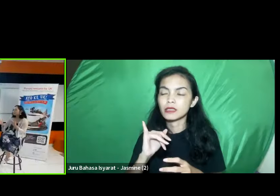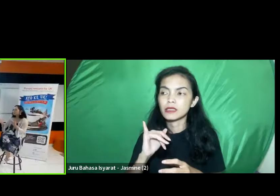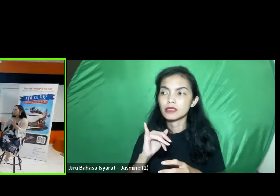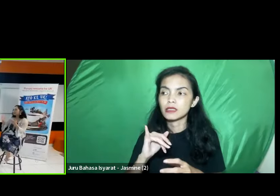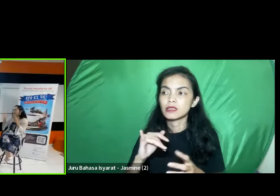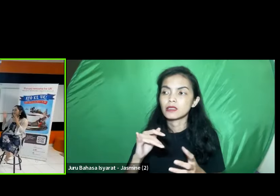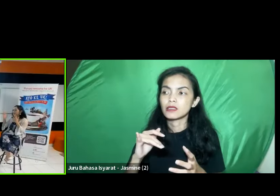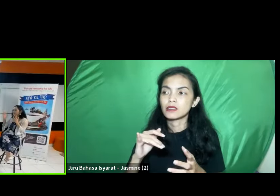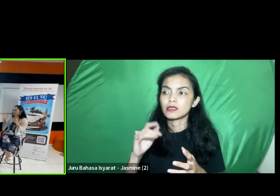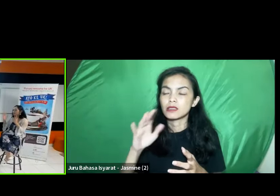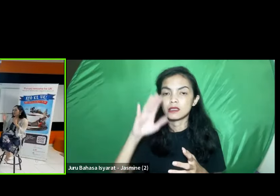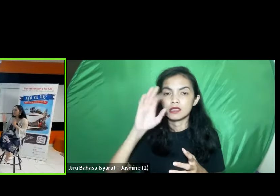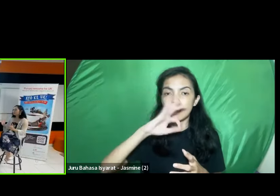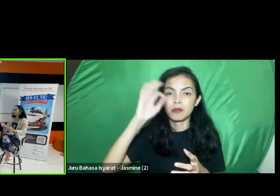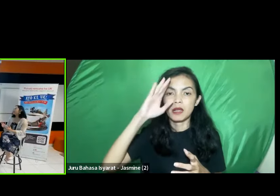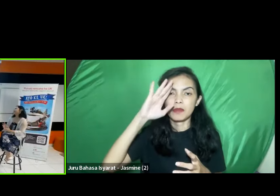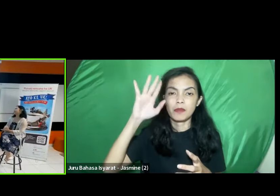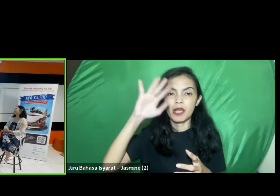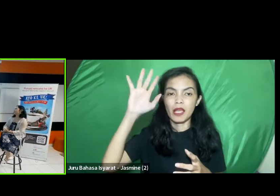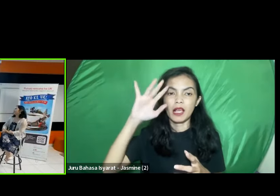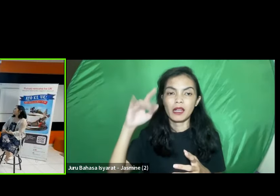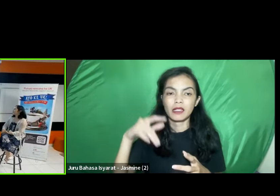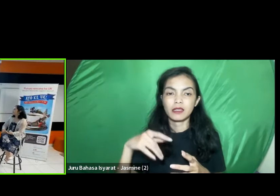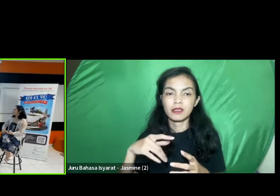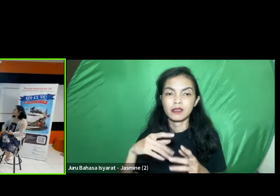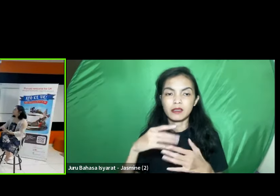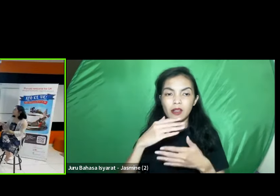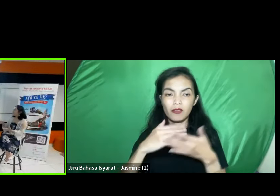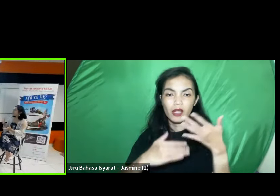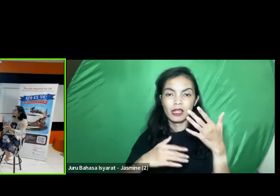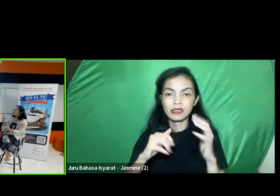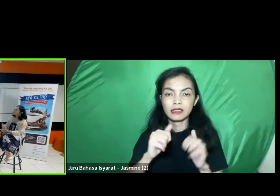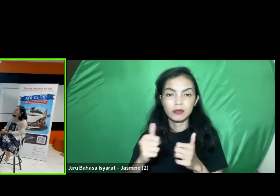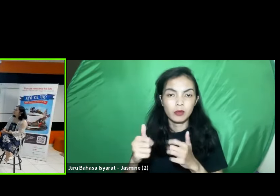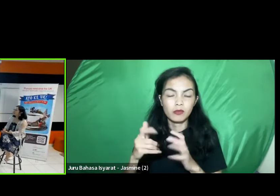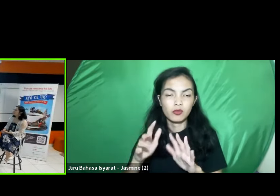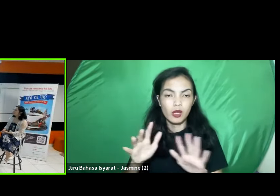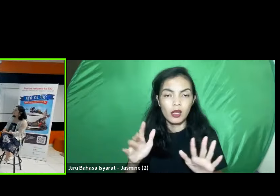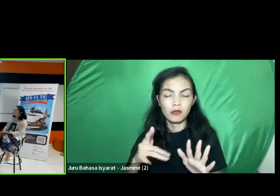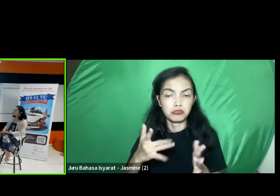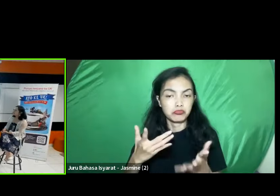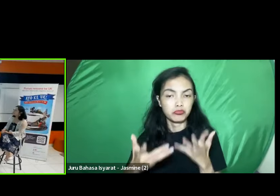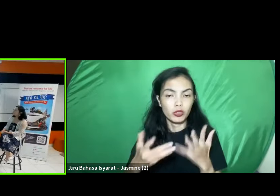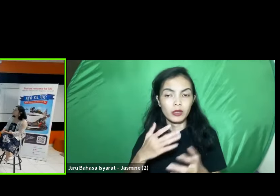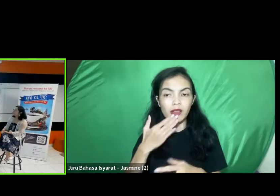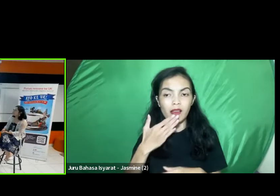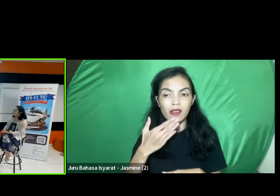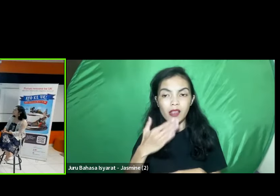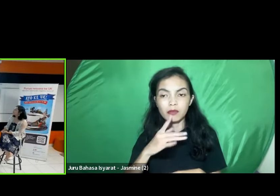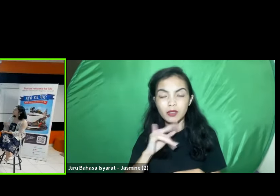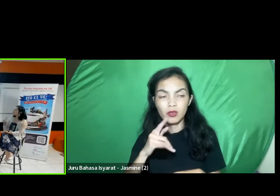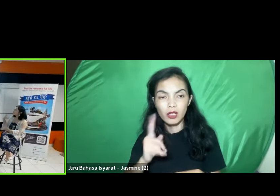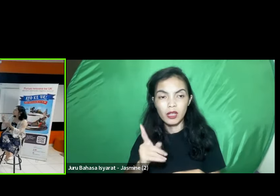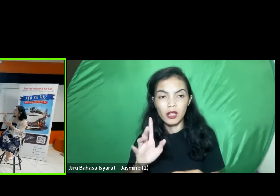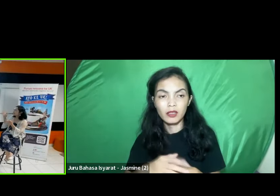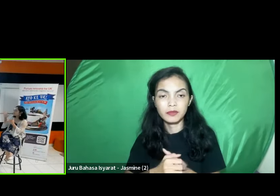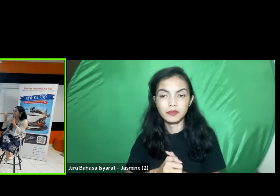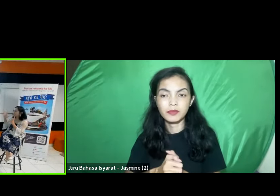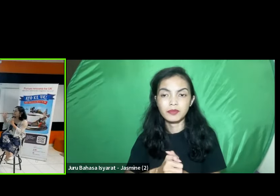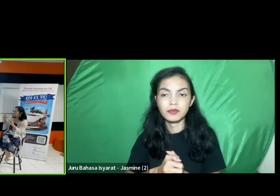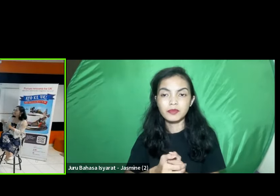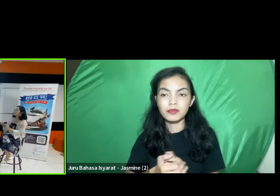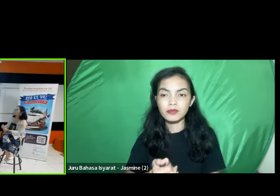luar dari list yang sudah Kakak prepare gitu mungkin Apakah ada ee pertanyaan seperti itu atau mungkin kayak